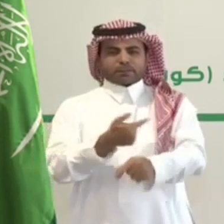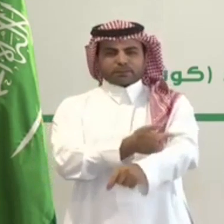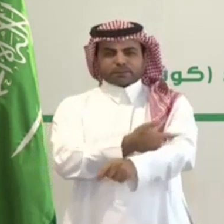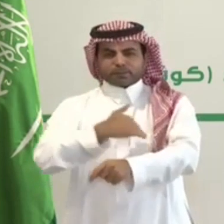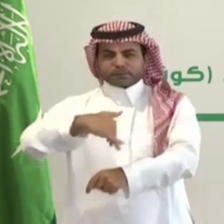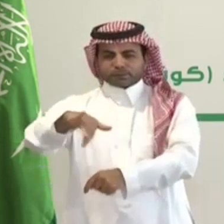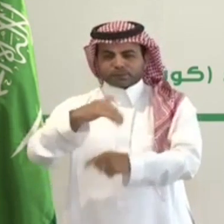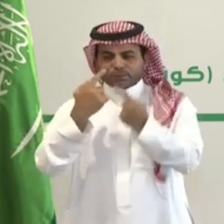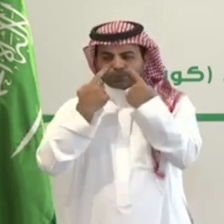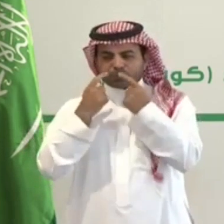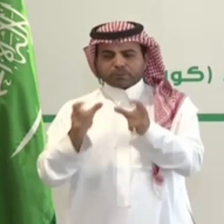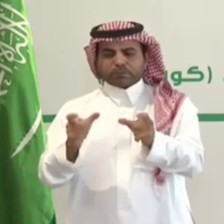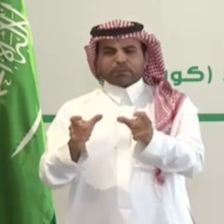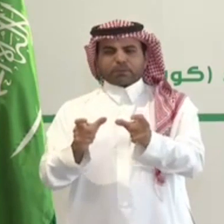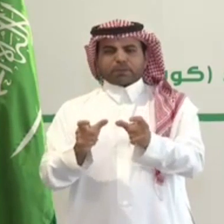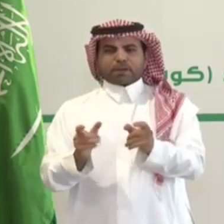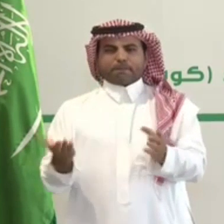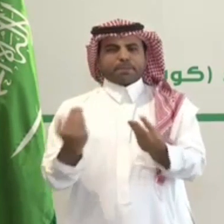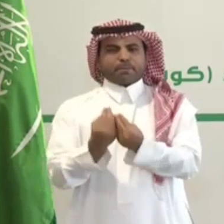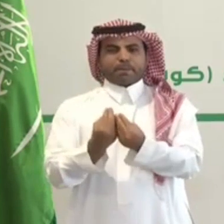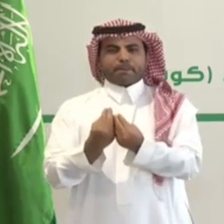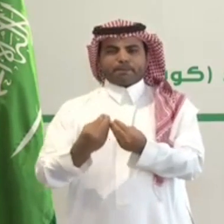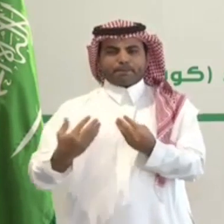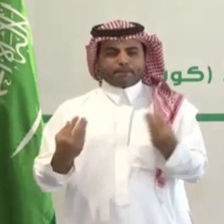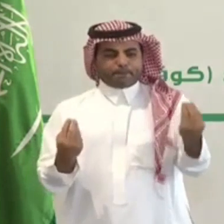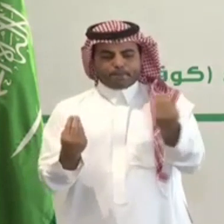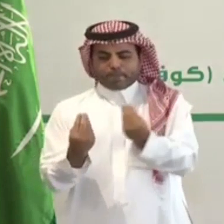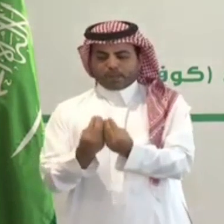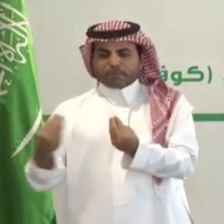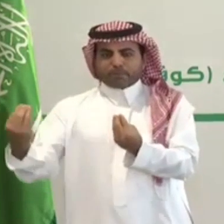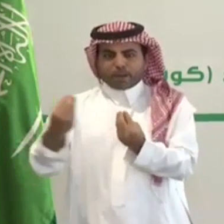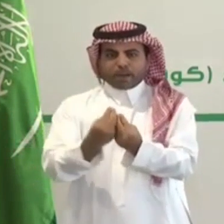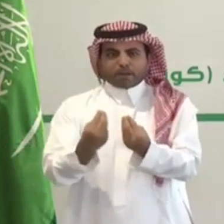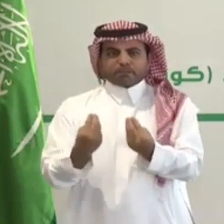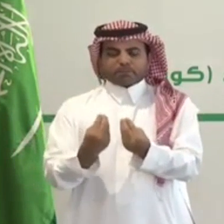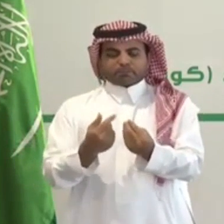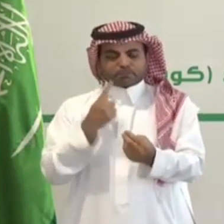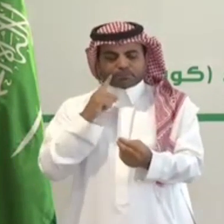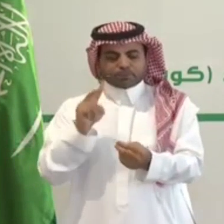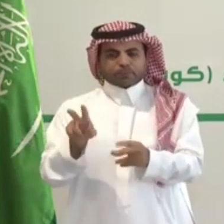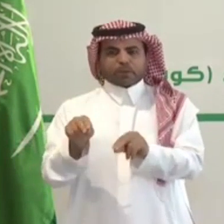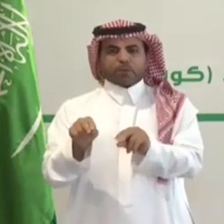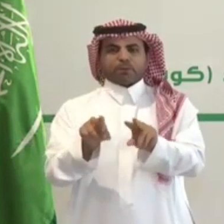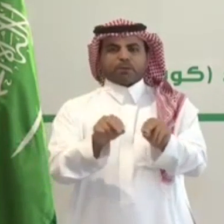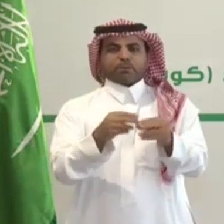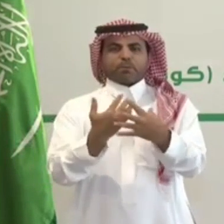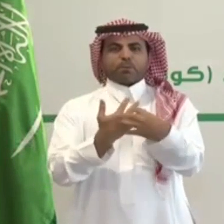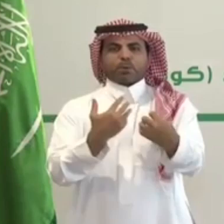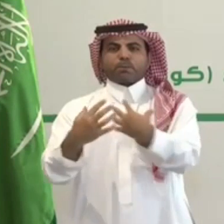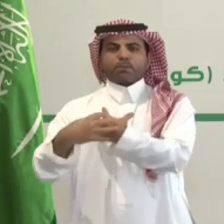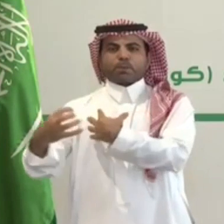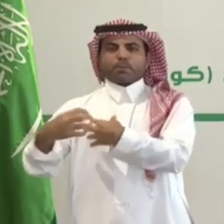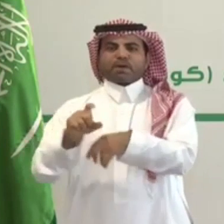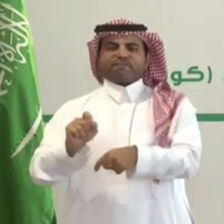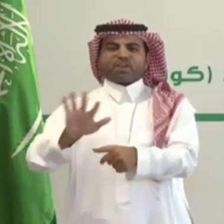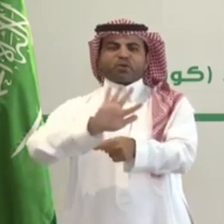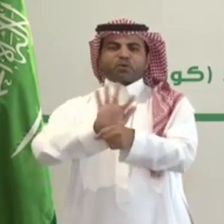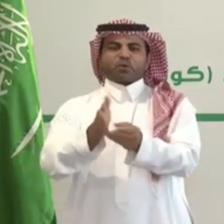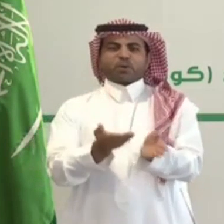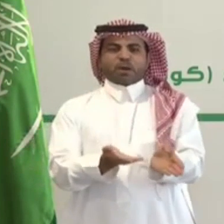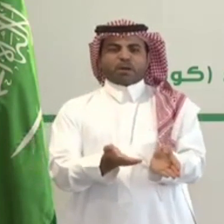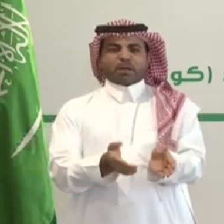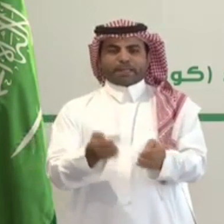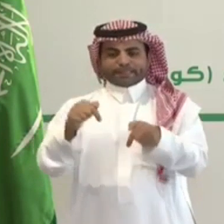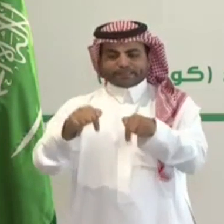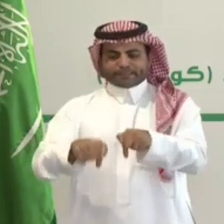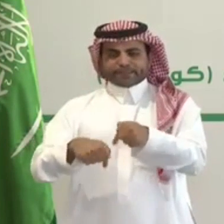الصحية، وثبت كونها مخالطة لهذه الحالات بأنها حالات إيجابية ومؤكدة بالإصابة بالفيروس،